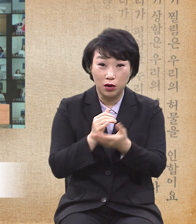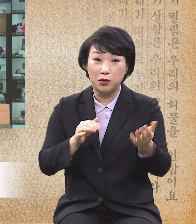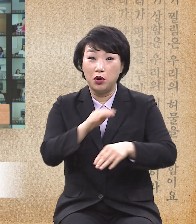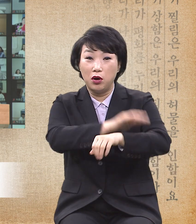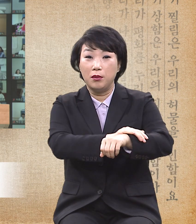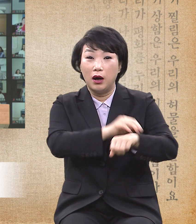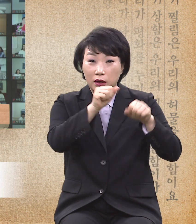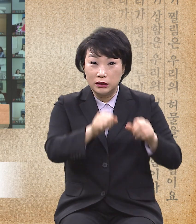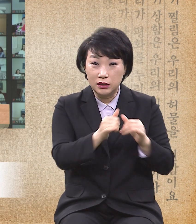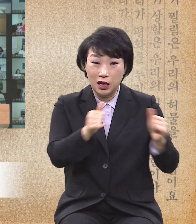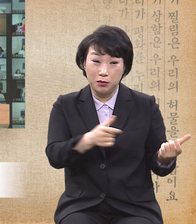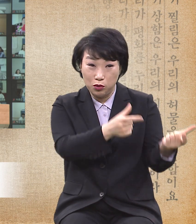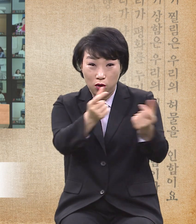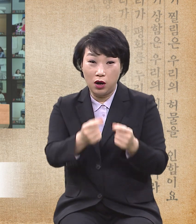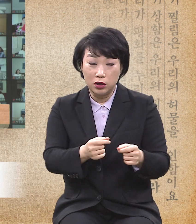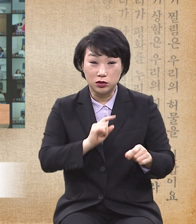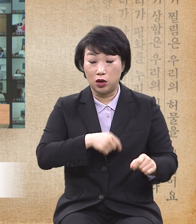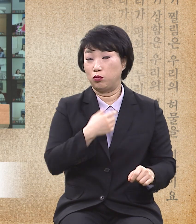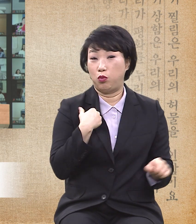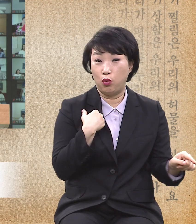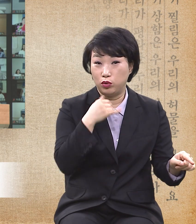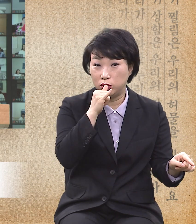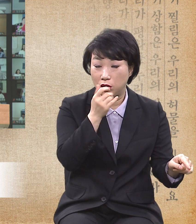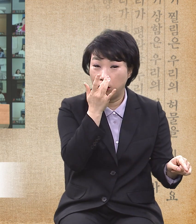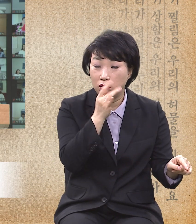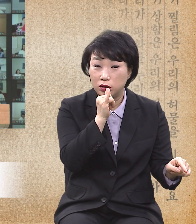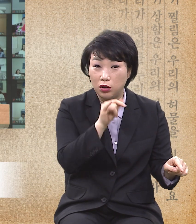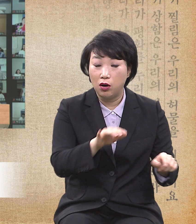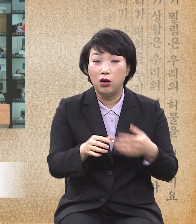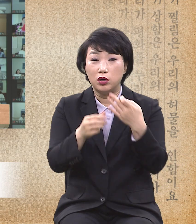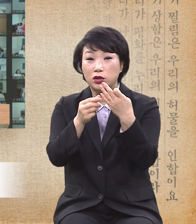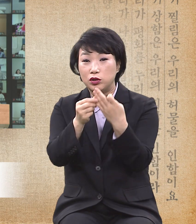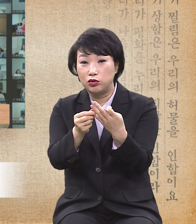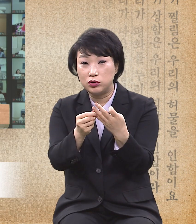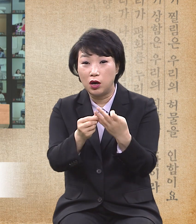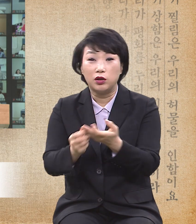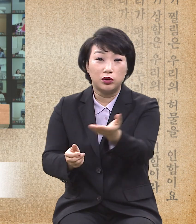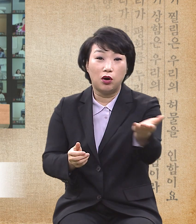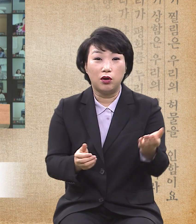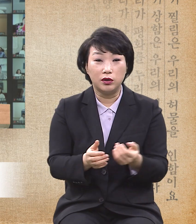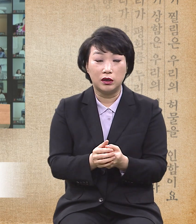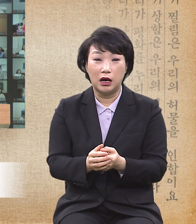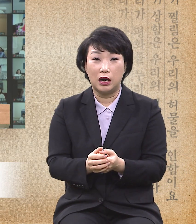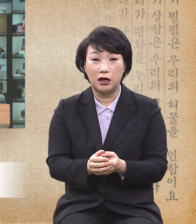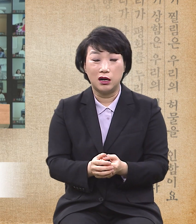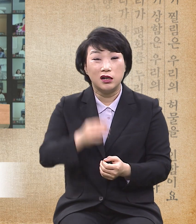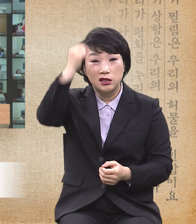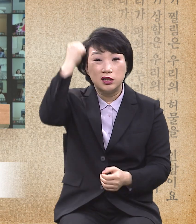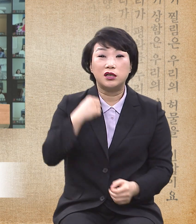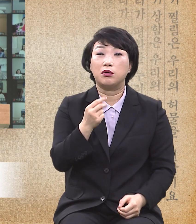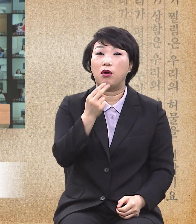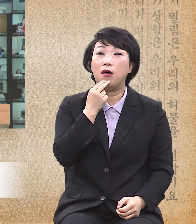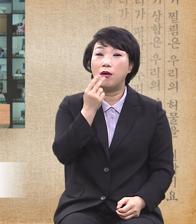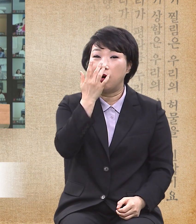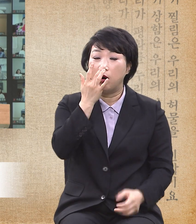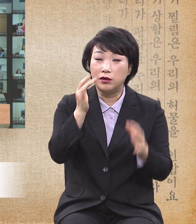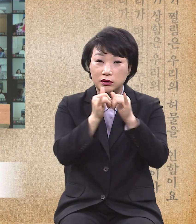자와 똑같이 본인은 몰라. 19절에 저희가 감각 없는